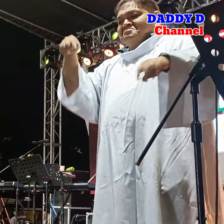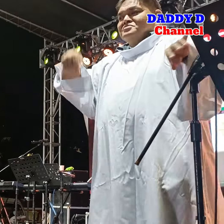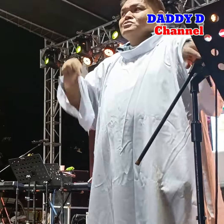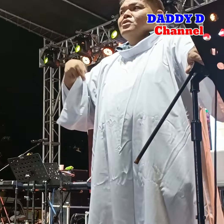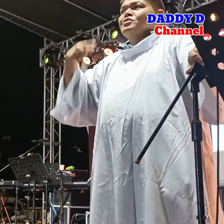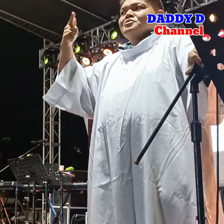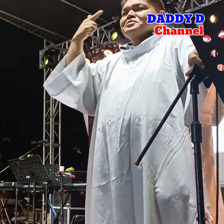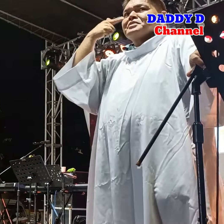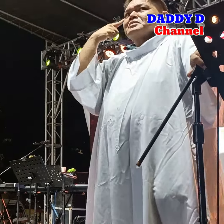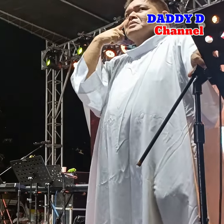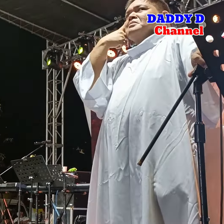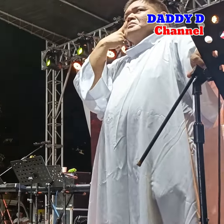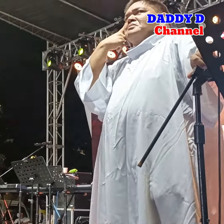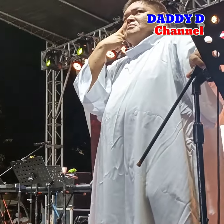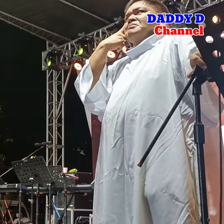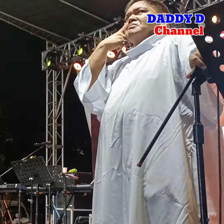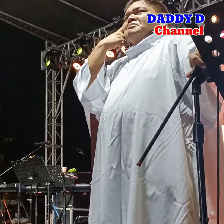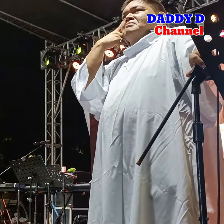administrasyon na ito.